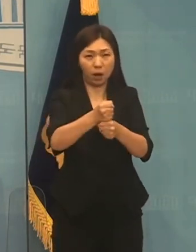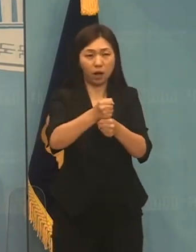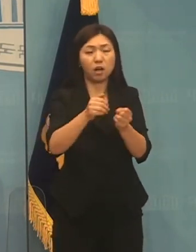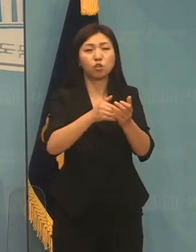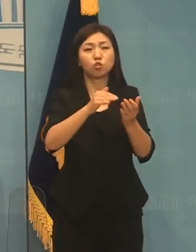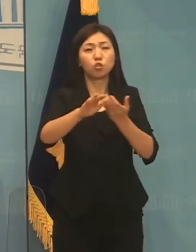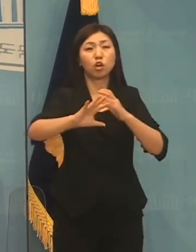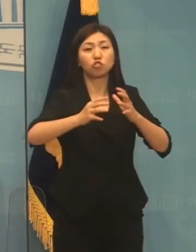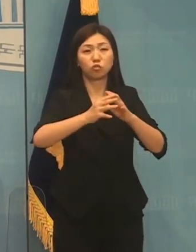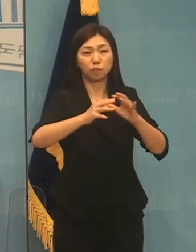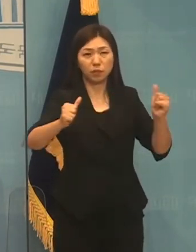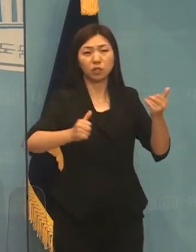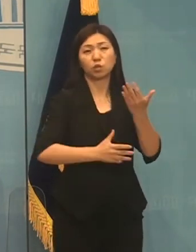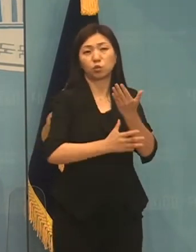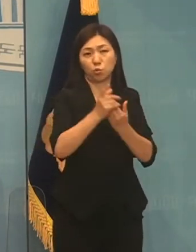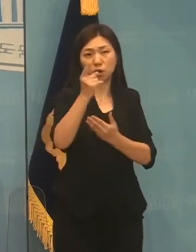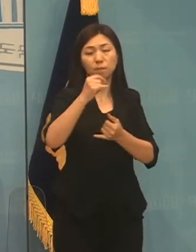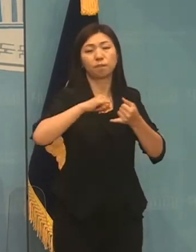국민 대통합을